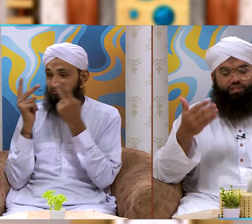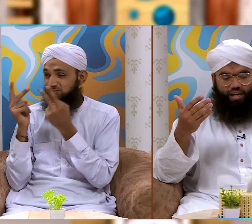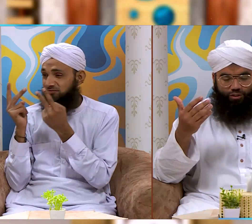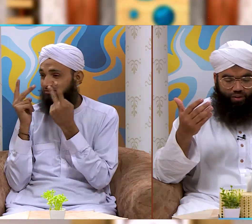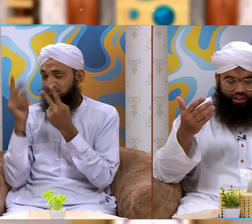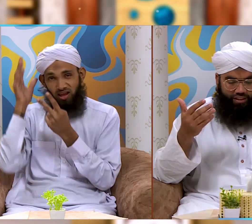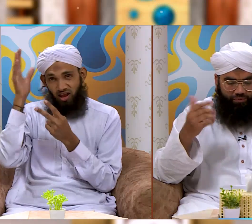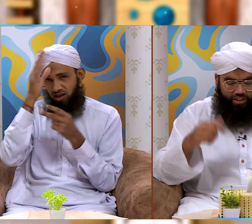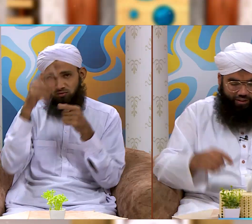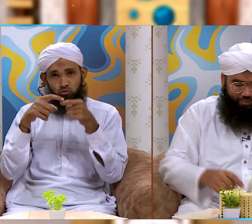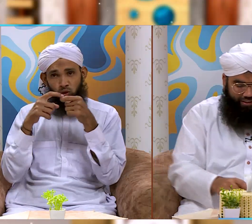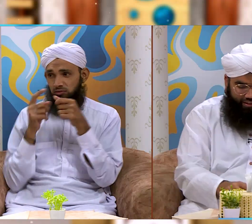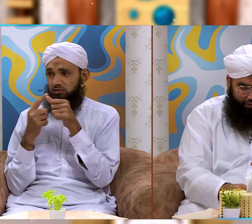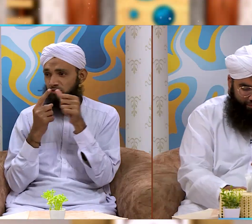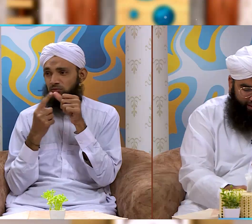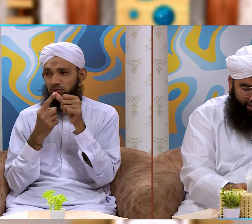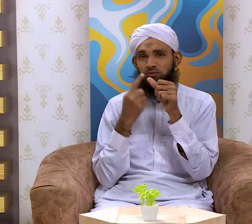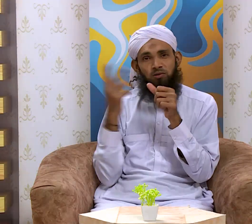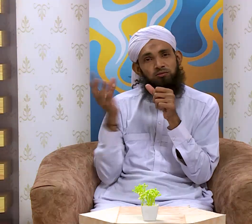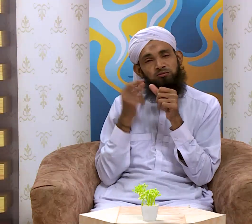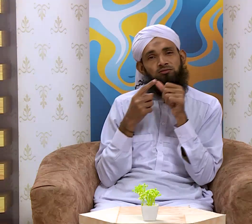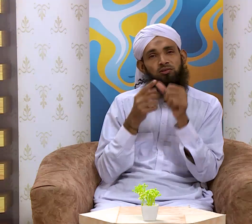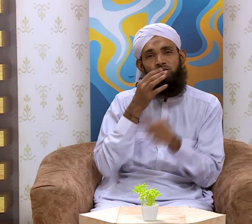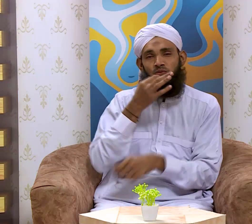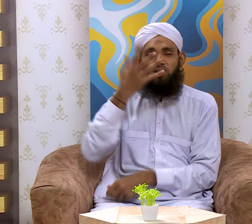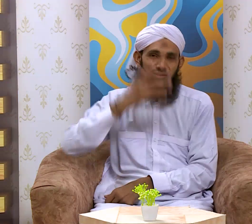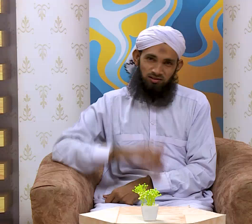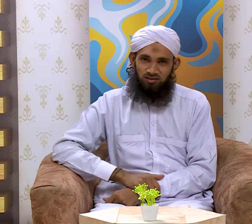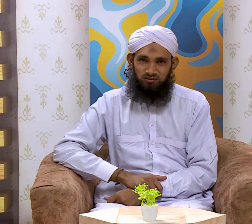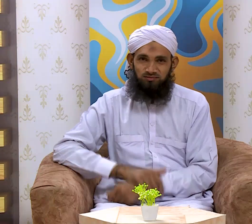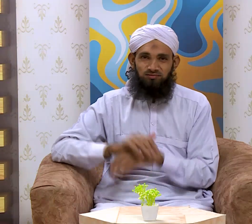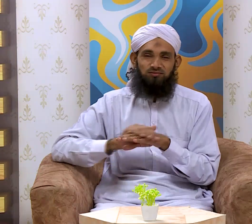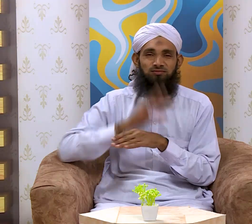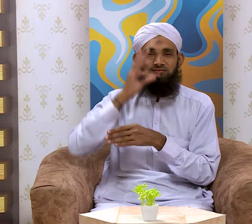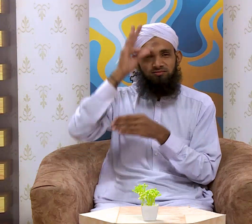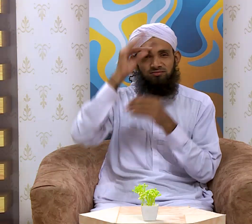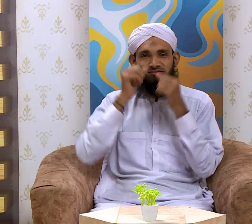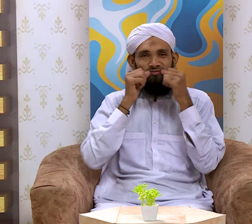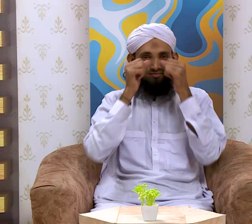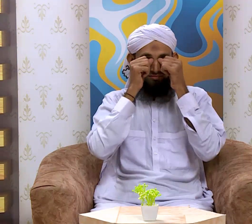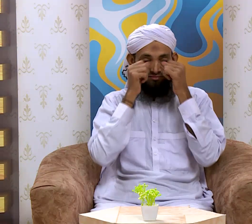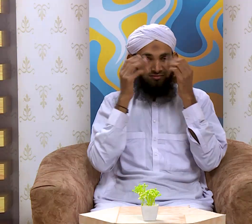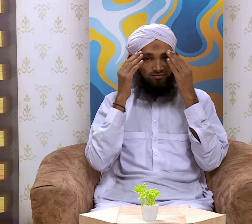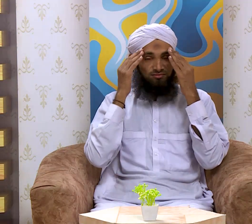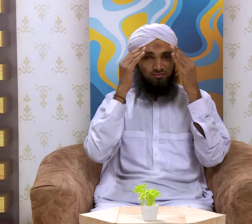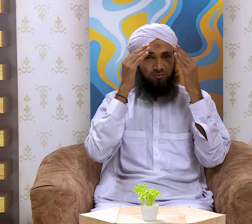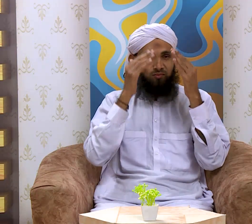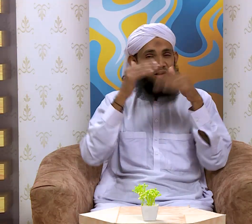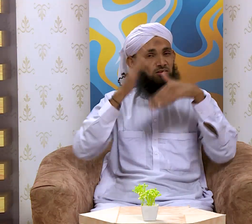سارے سوالات کے جوابات عطا فرمائے۔ سبحان اللہ، نبی کریم صلی اللہ علیہ وبارک وسلم کی عظمت اور شان دیکھیے